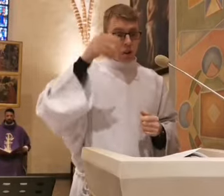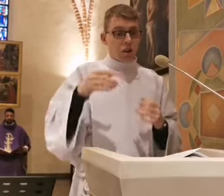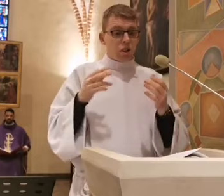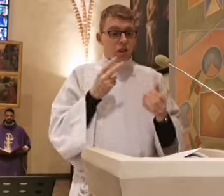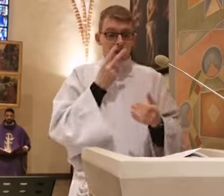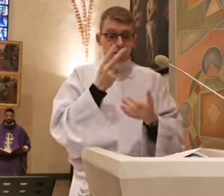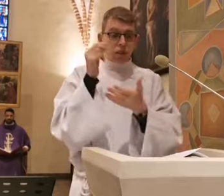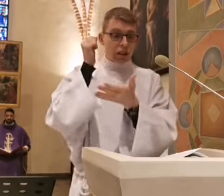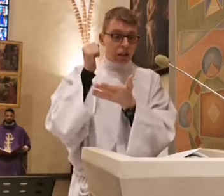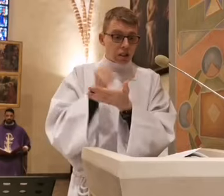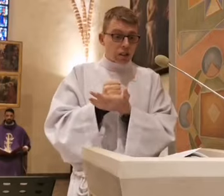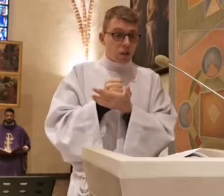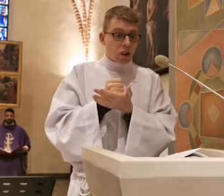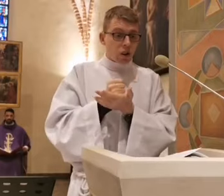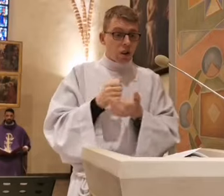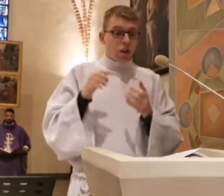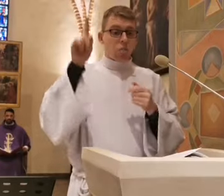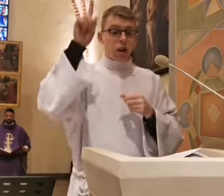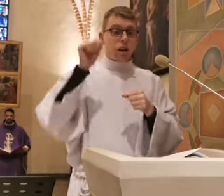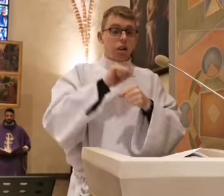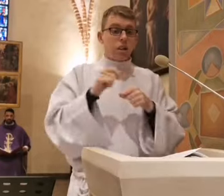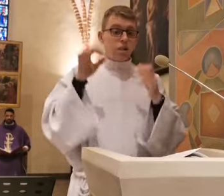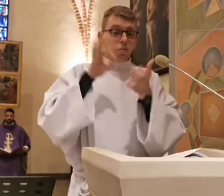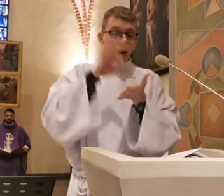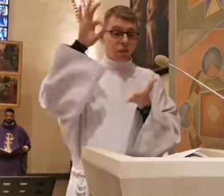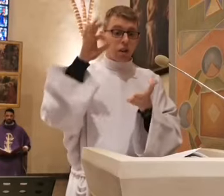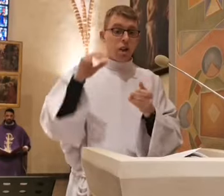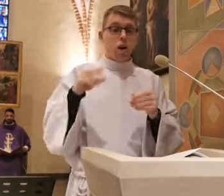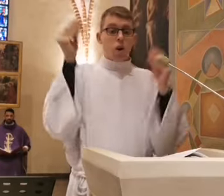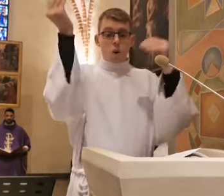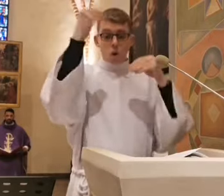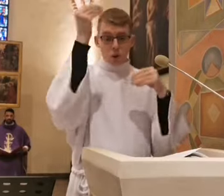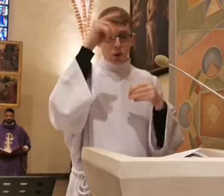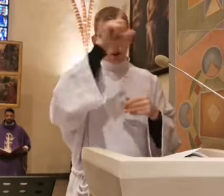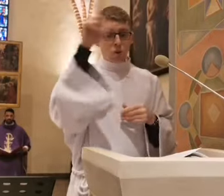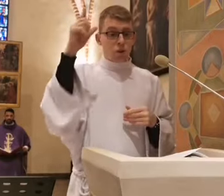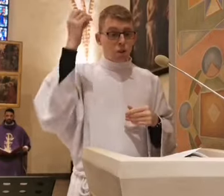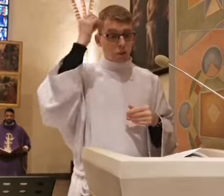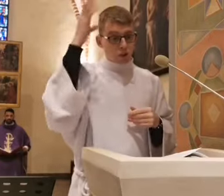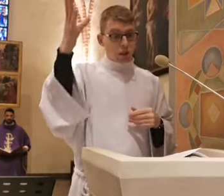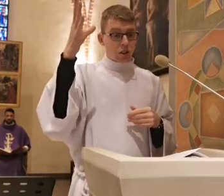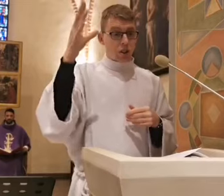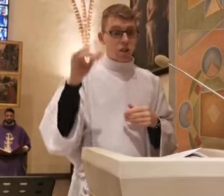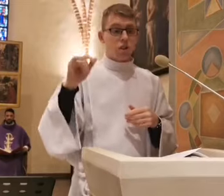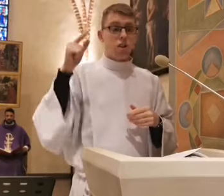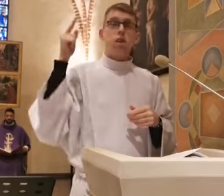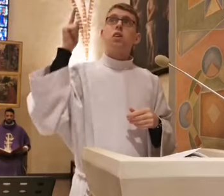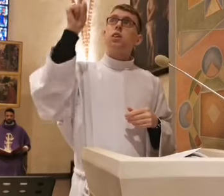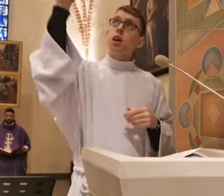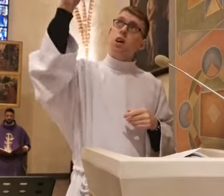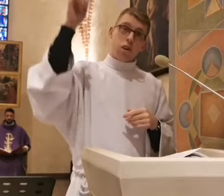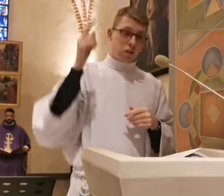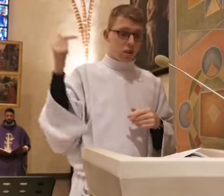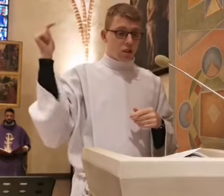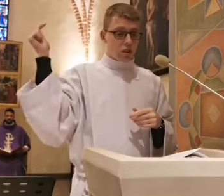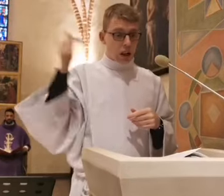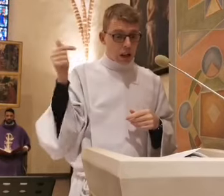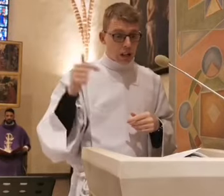duszę. Świadectwo Pana jest pełne. Uczy ludzi mądrości.